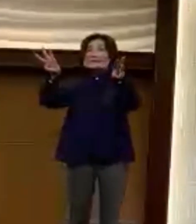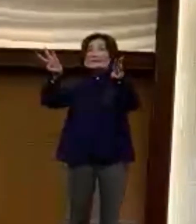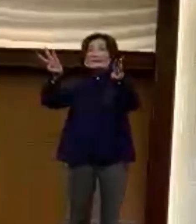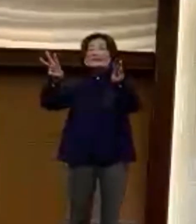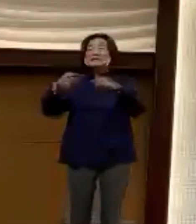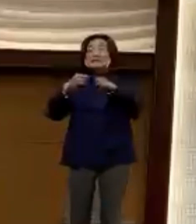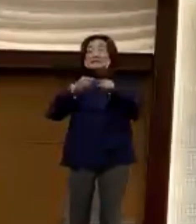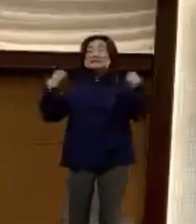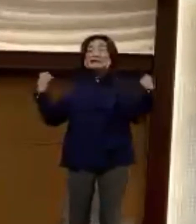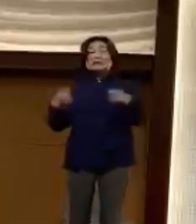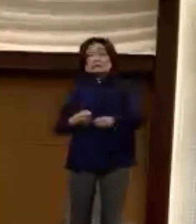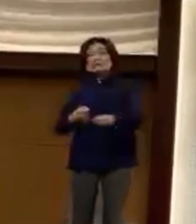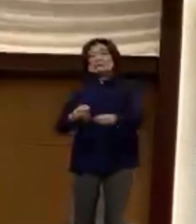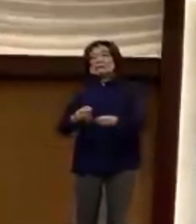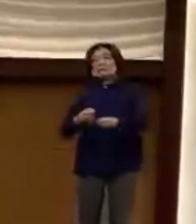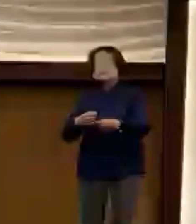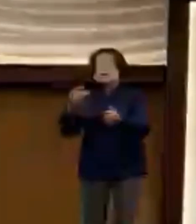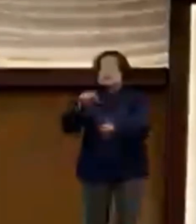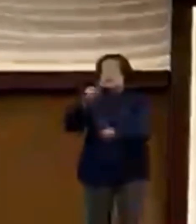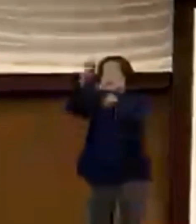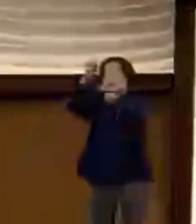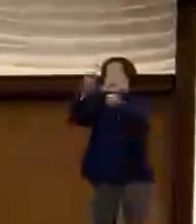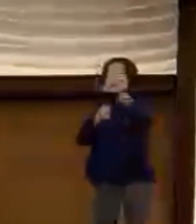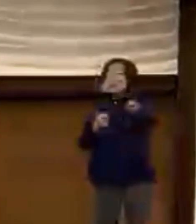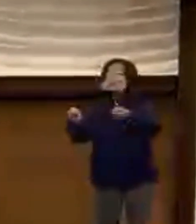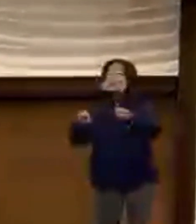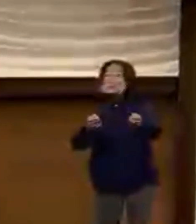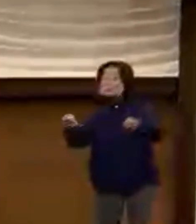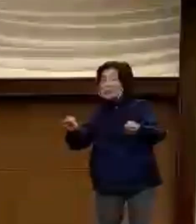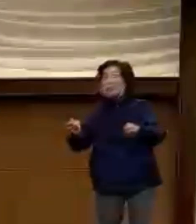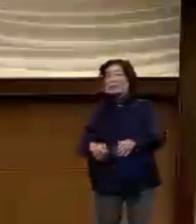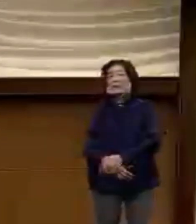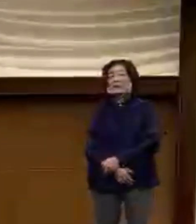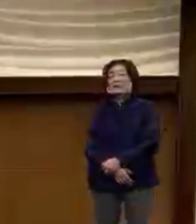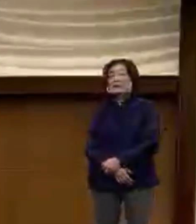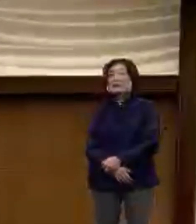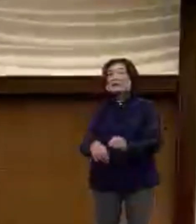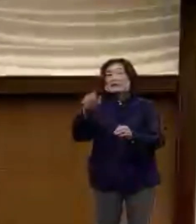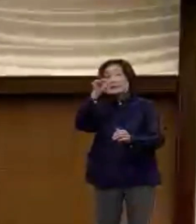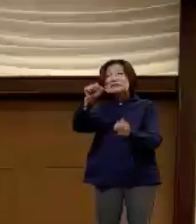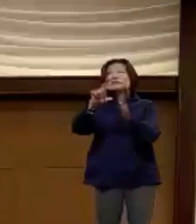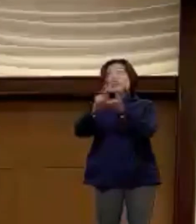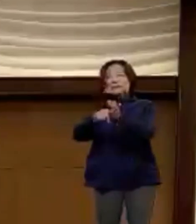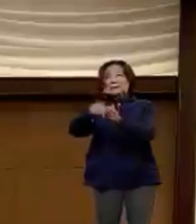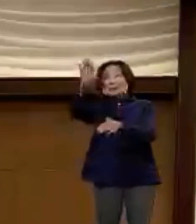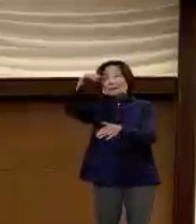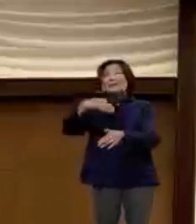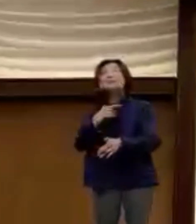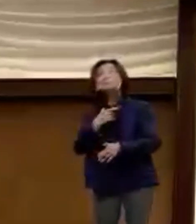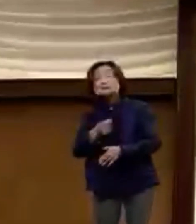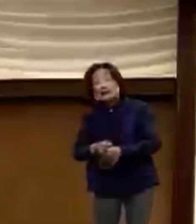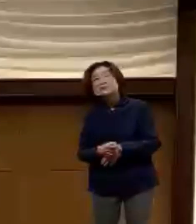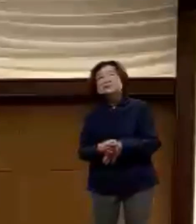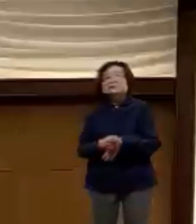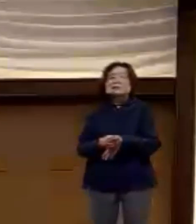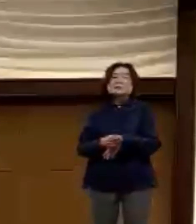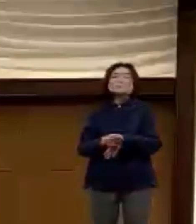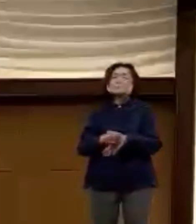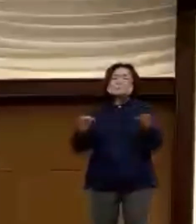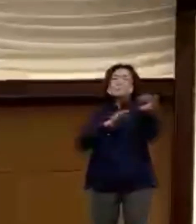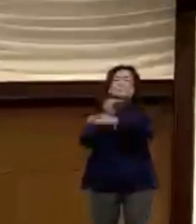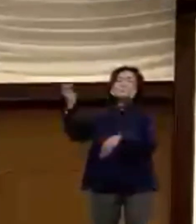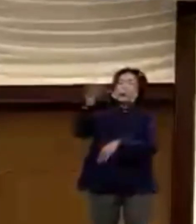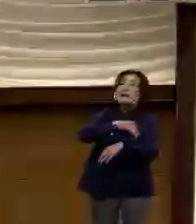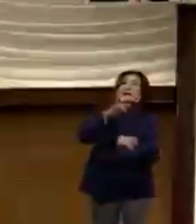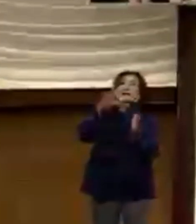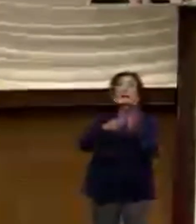で雇用の調整年というんですけども、いい時には来てください、ちょっと調子が悪くなる